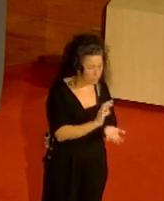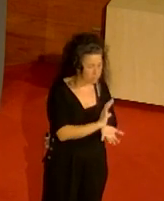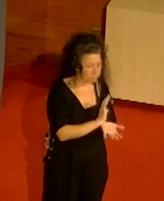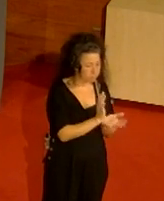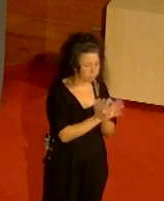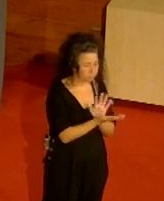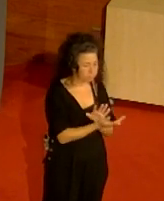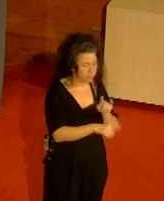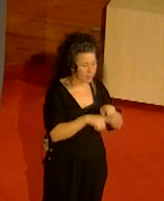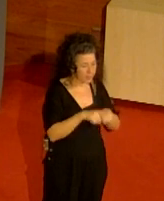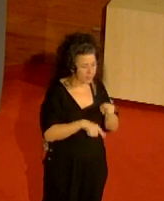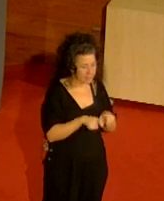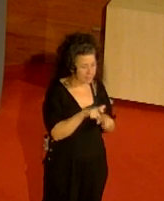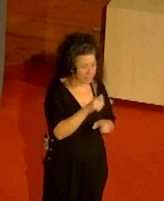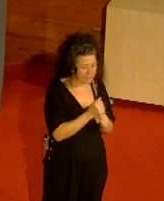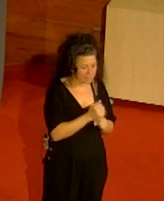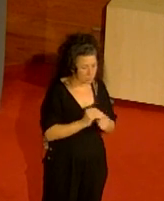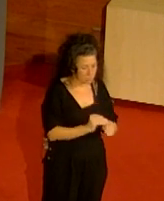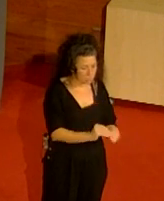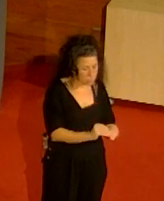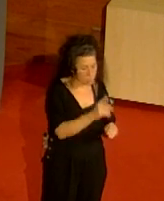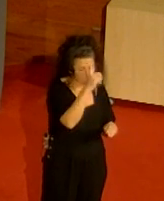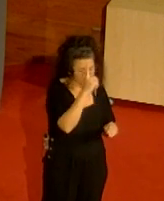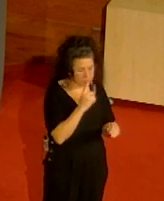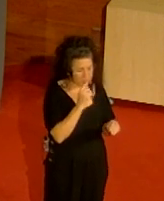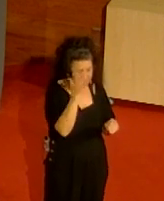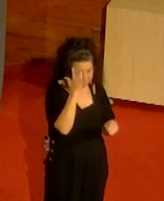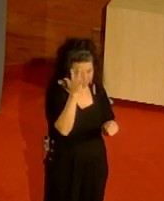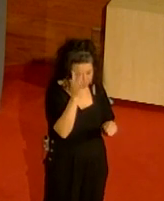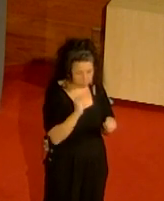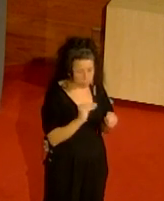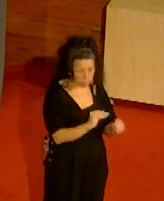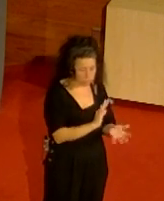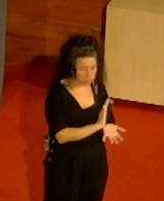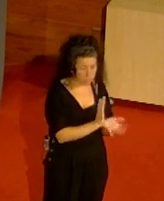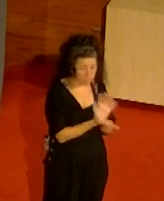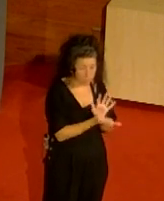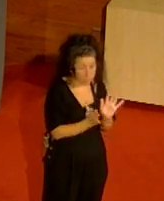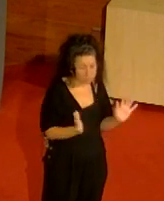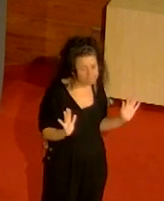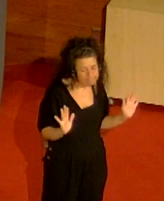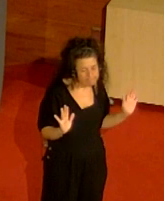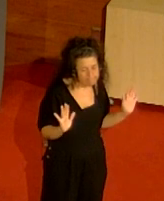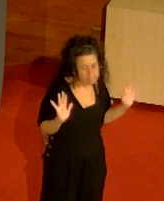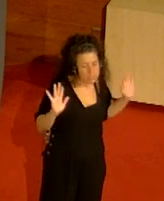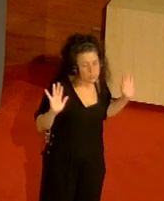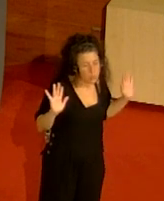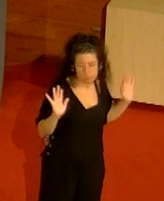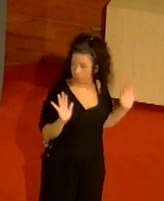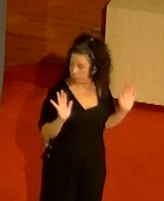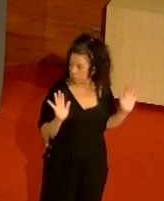personal, el perfil, quiénes son, sus ideas, se están transformando, ¿no? Etcétera, etcétera. Pero bueno, yo ahí dije, bueno,